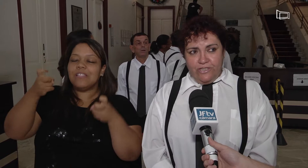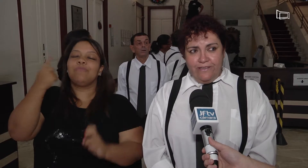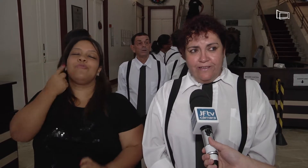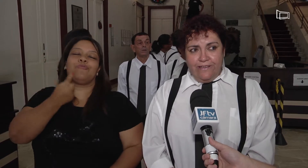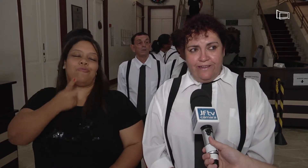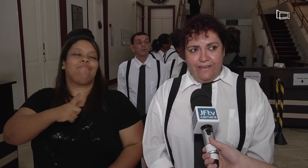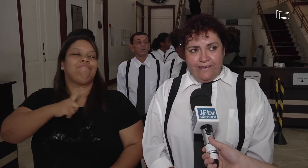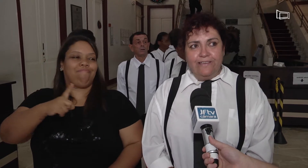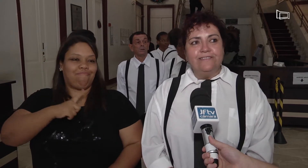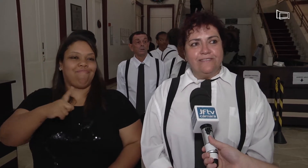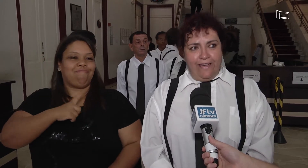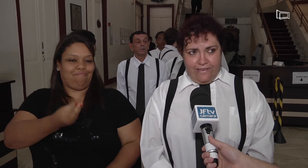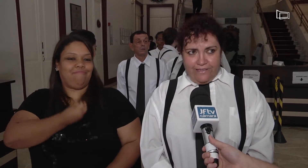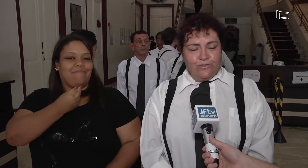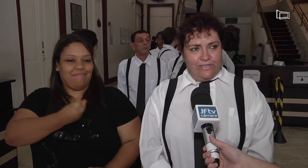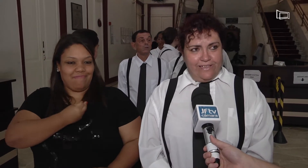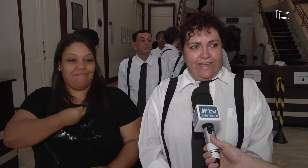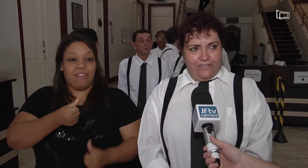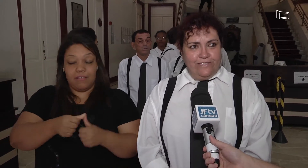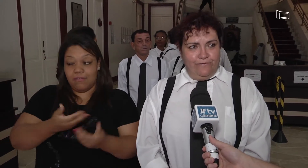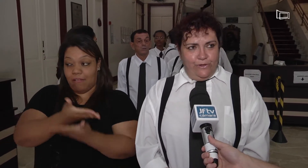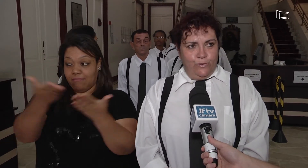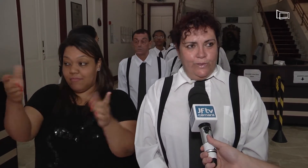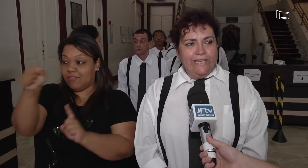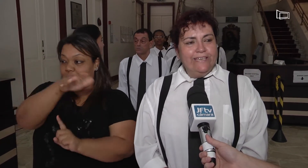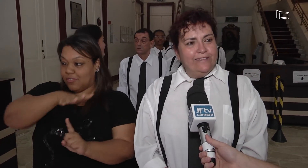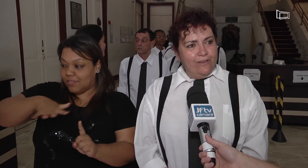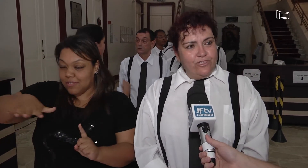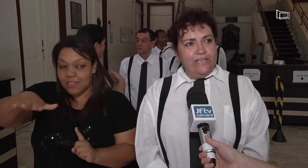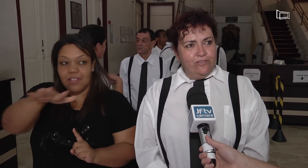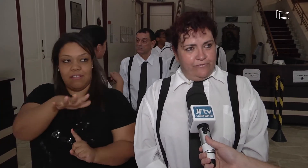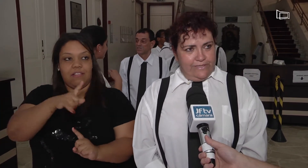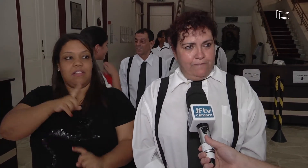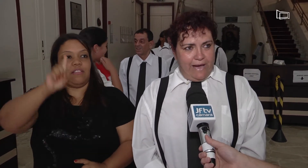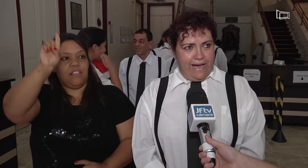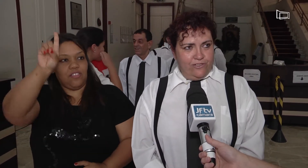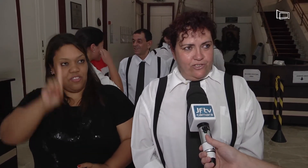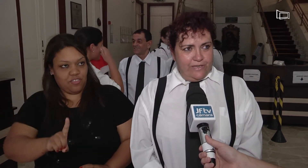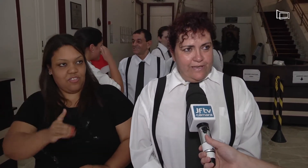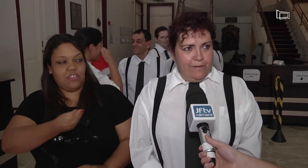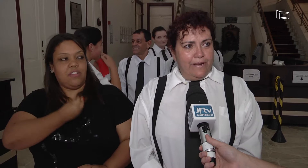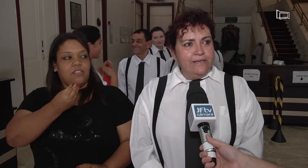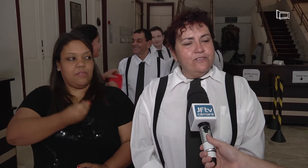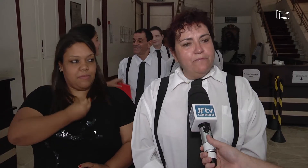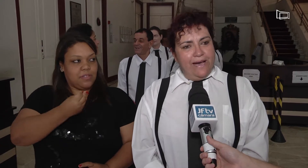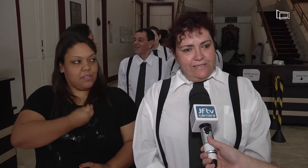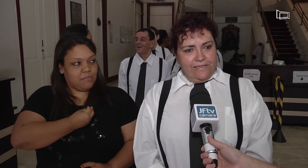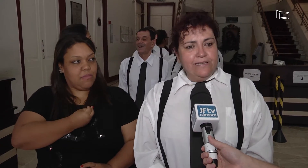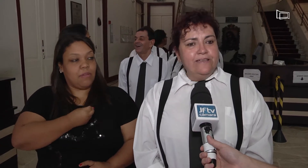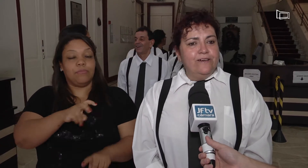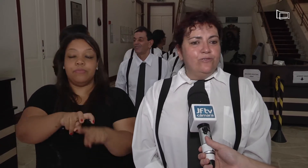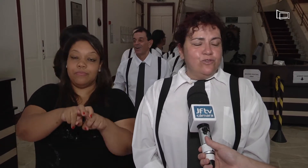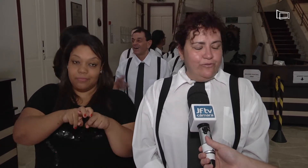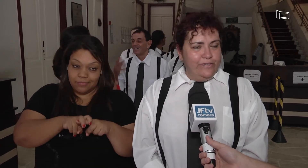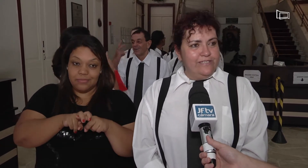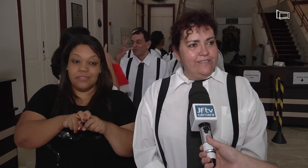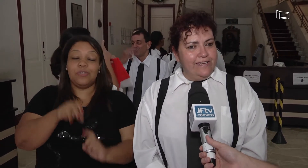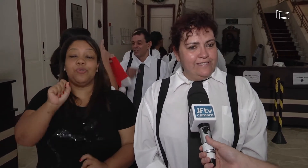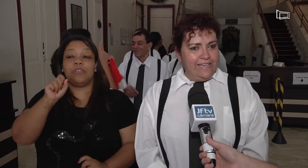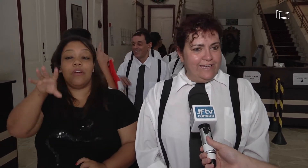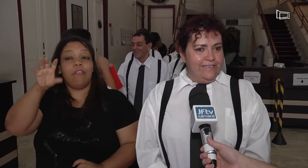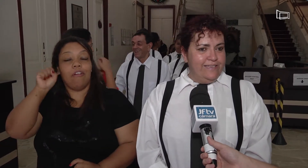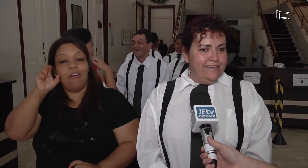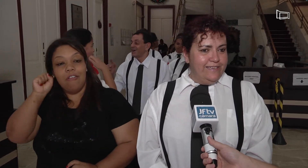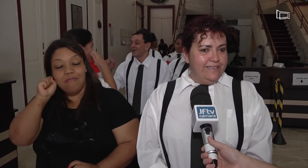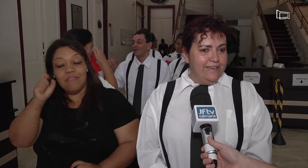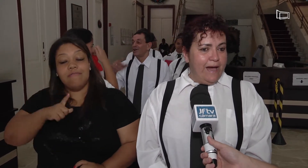existe, né? E que está aí na sociedade civil e que tem o direito de fazer parte. Para isso basta os ouvintes se